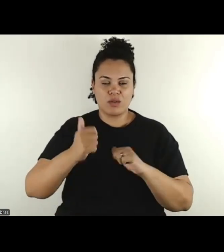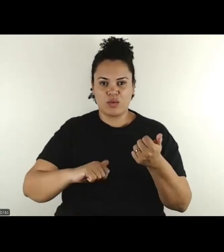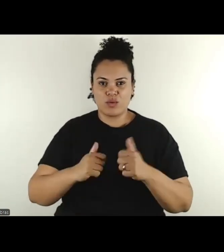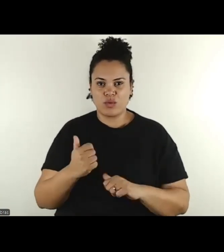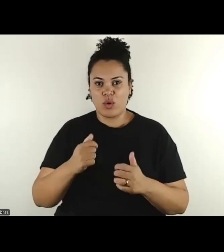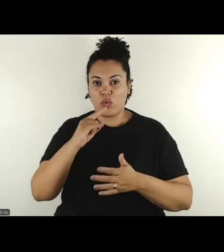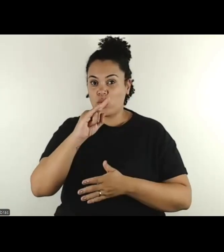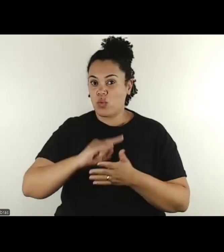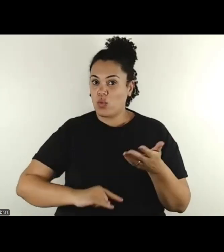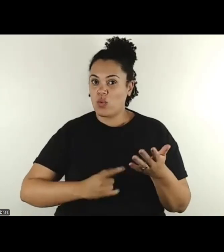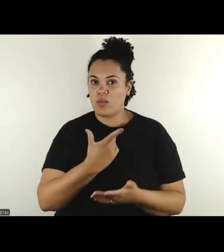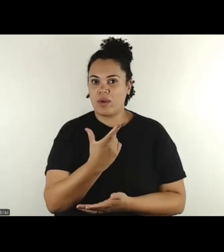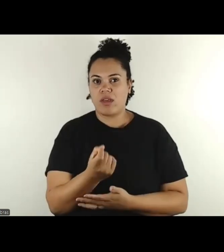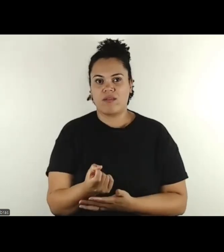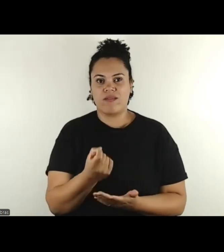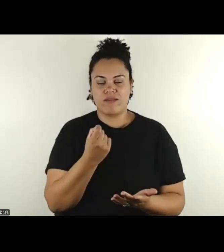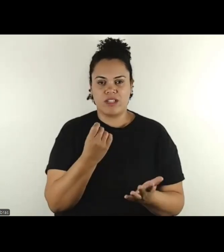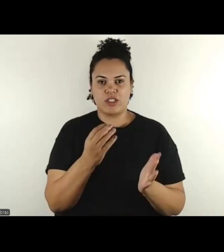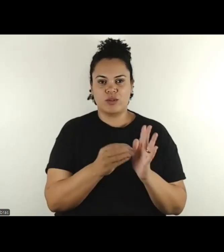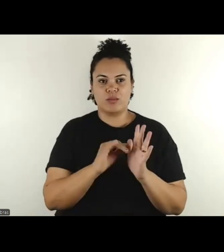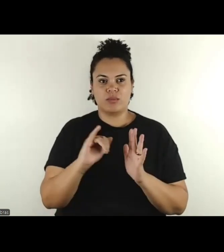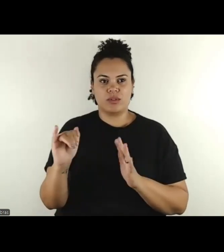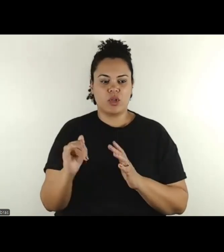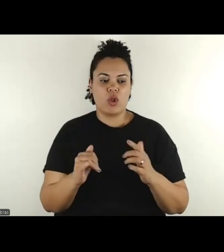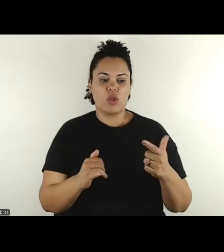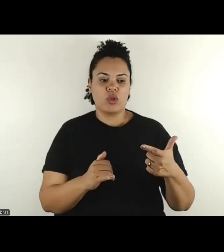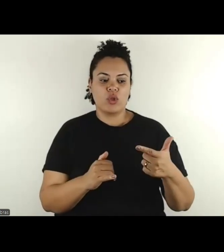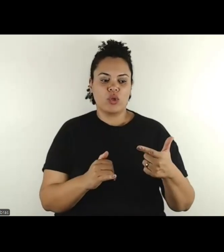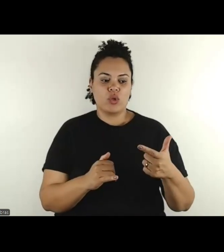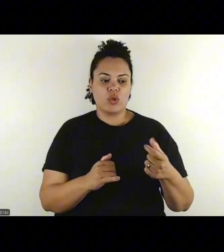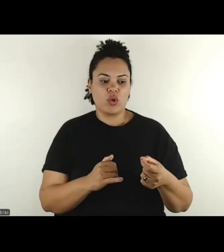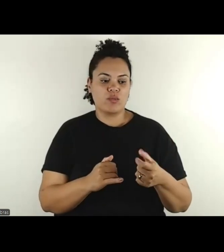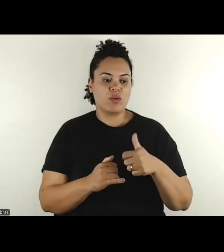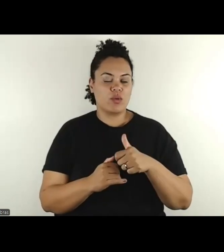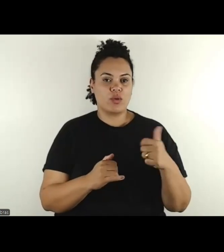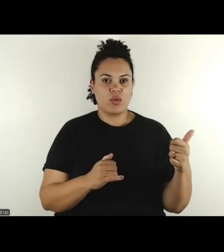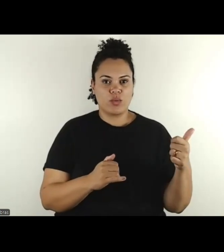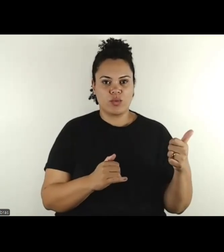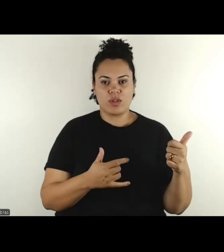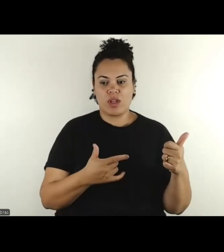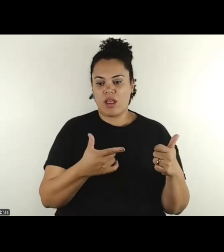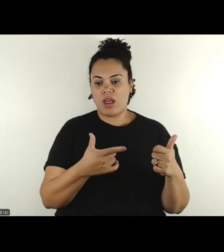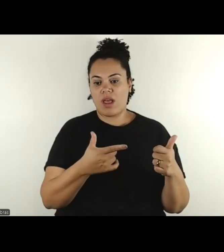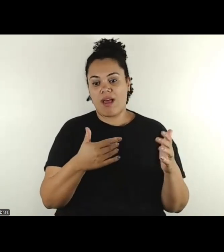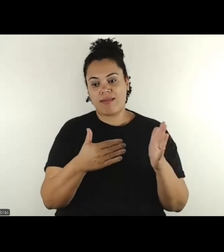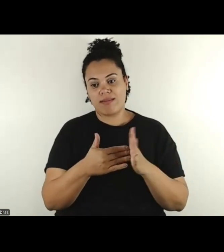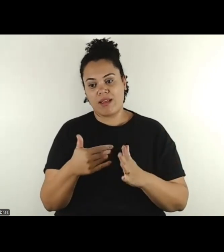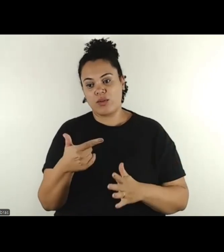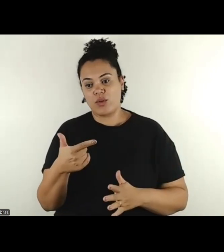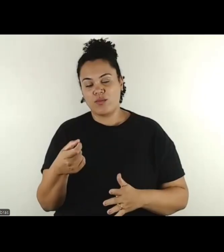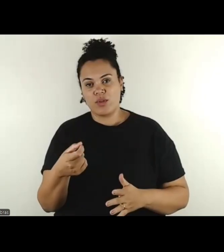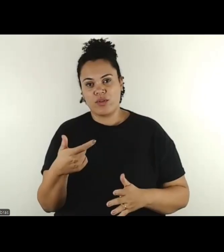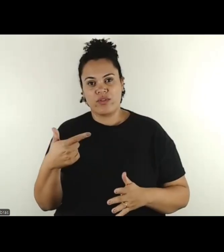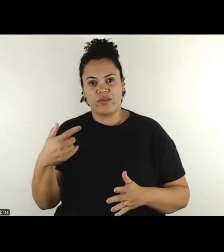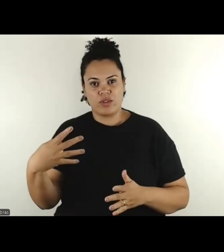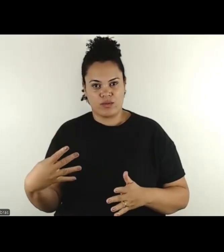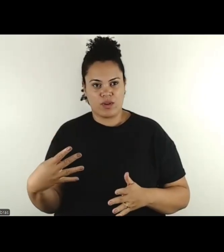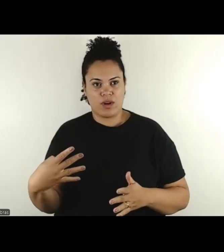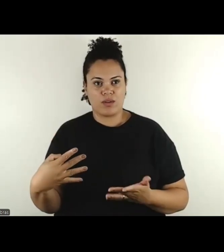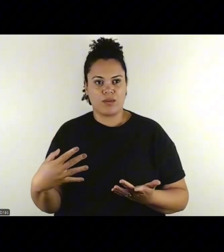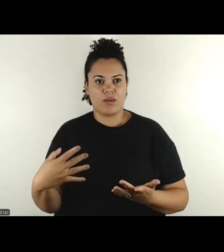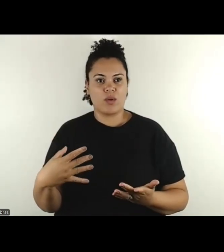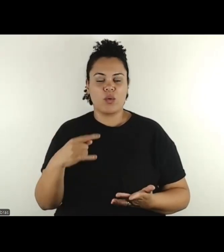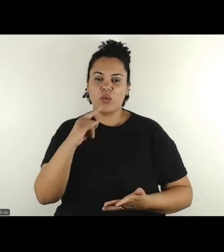documentos publicados entre 2011 e 2024. Entre esses documentos tem